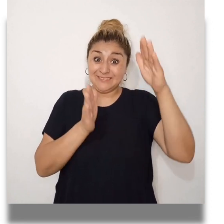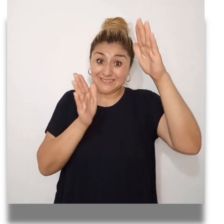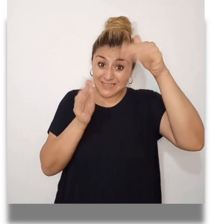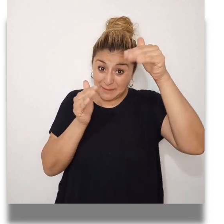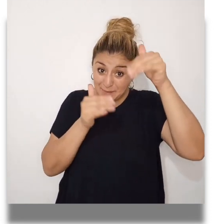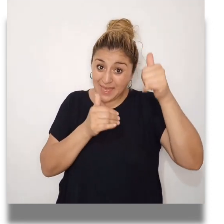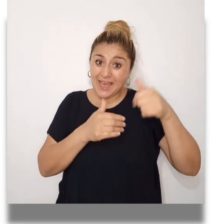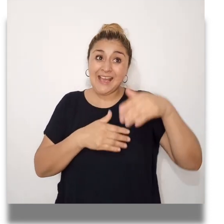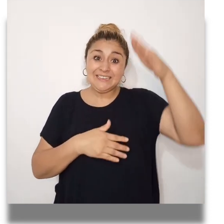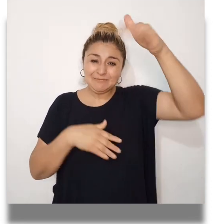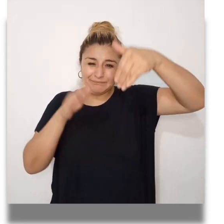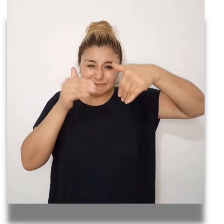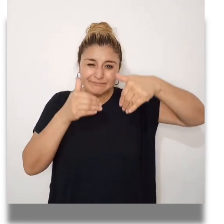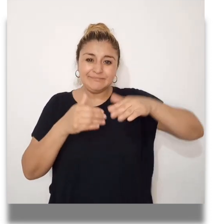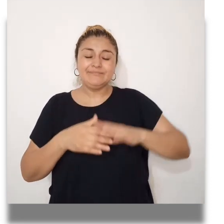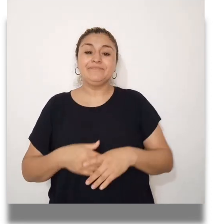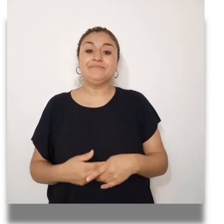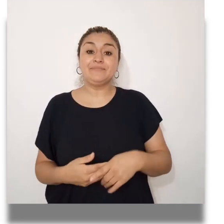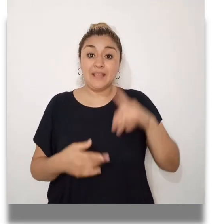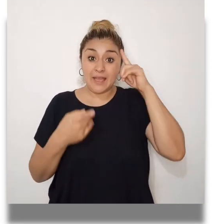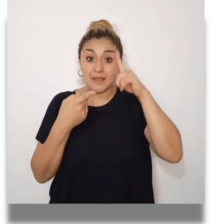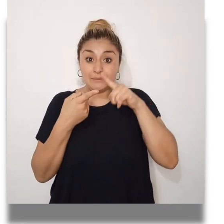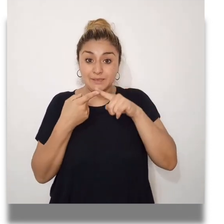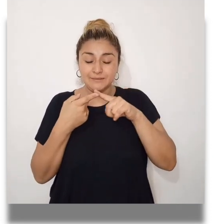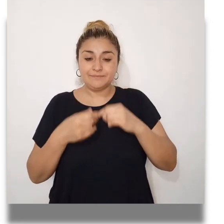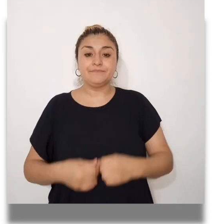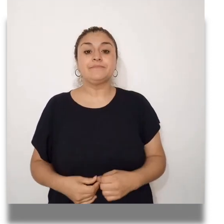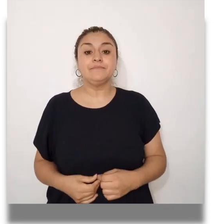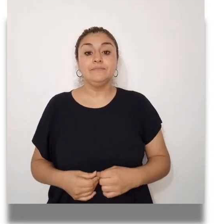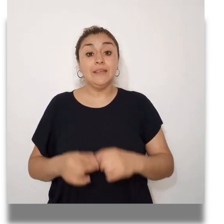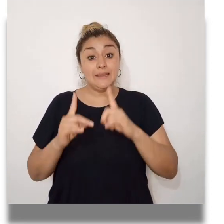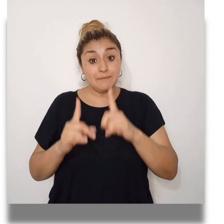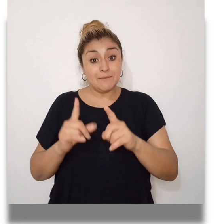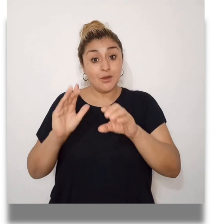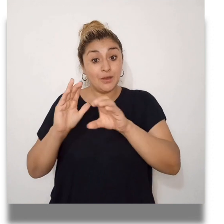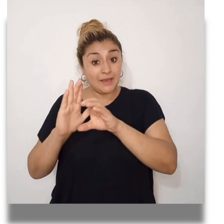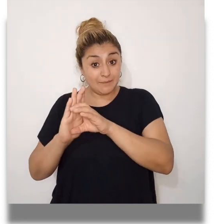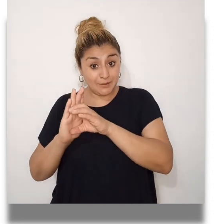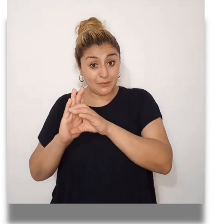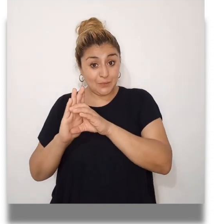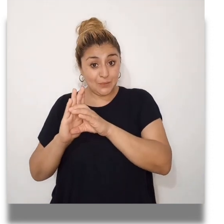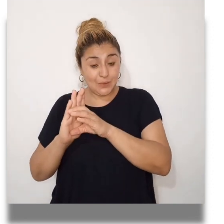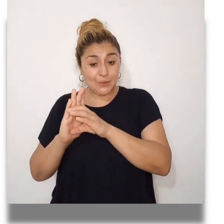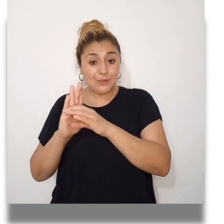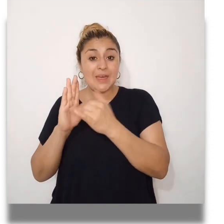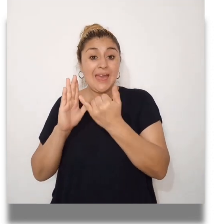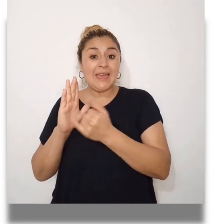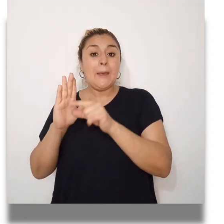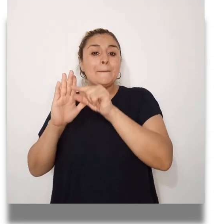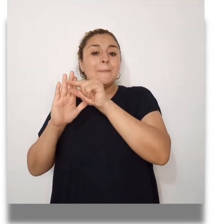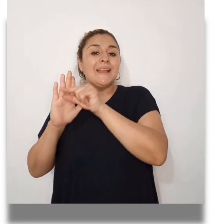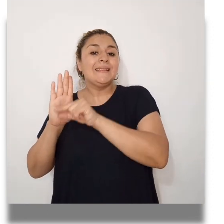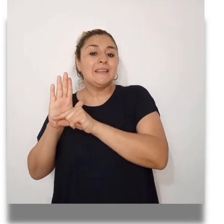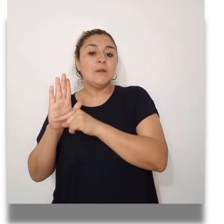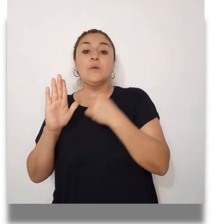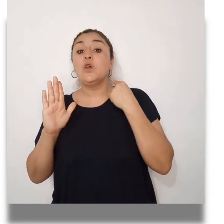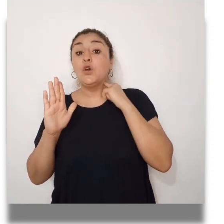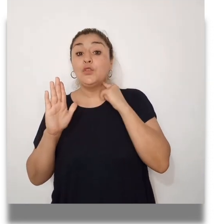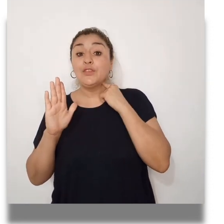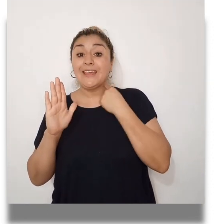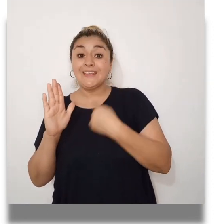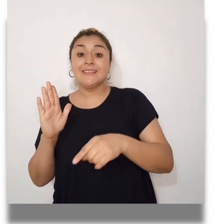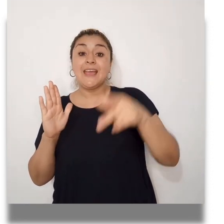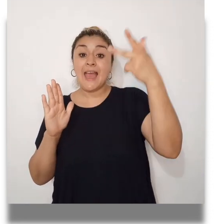parle. Vamos a continuar a leer en el mismo capítulo los versículos 13